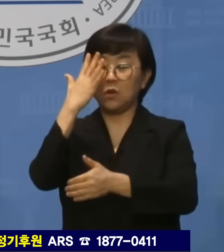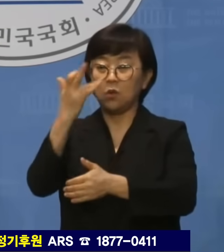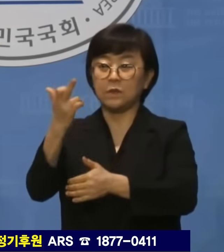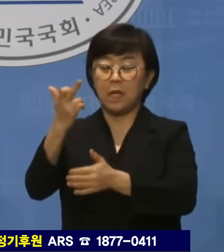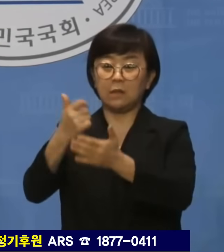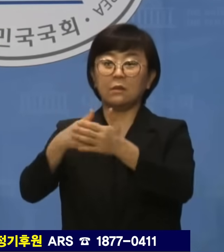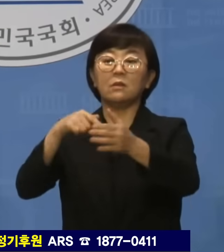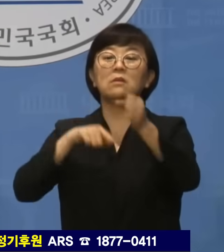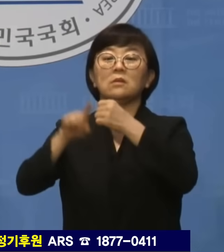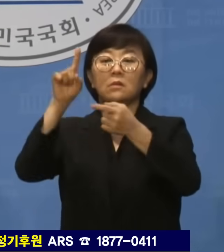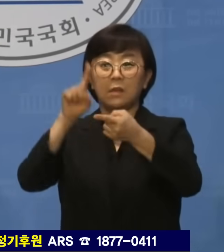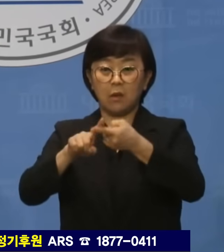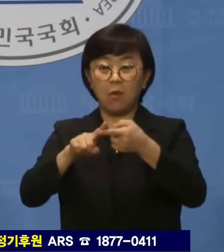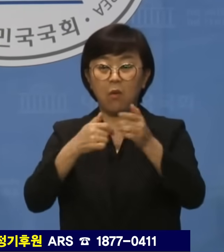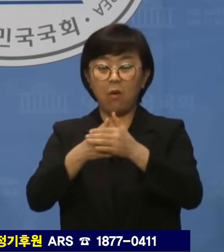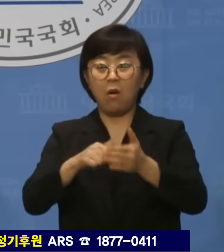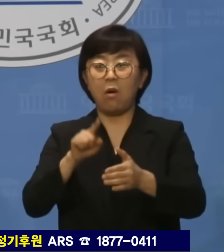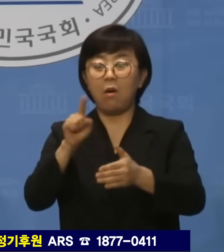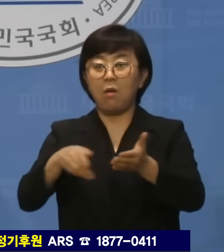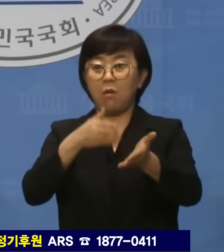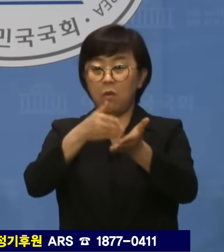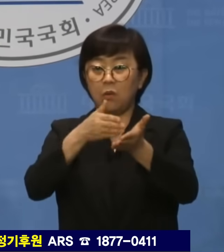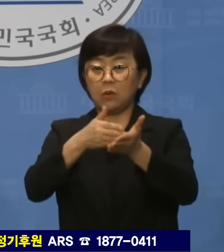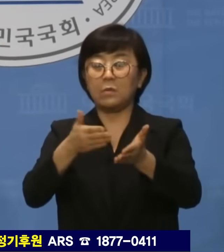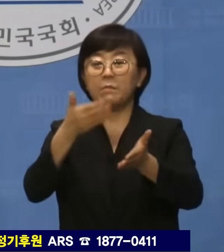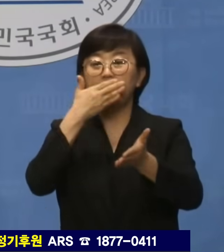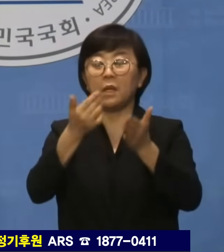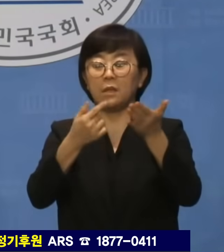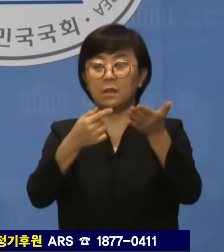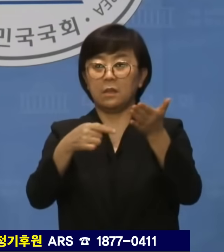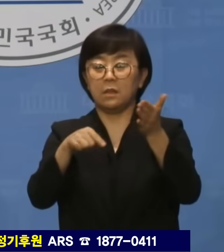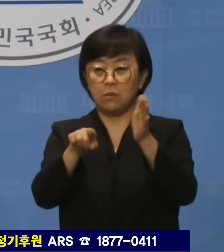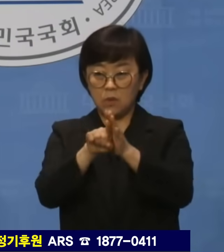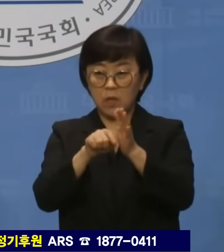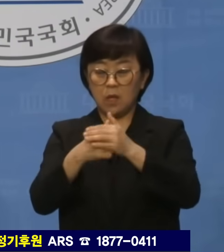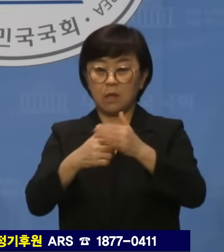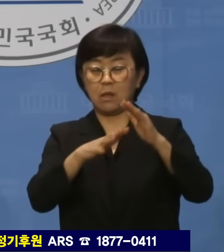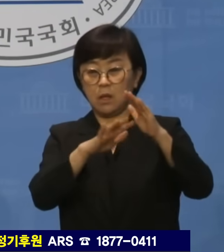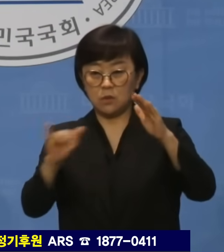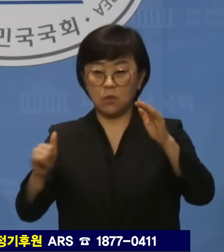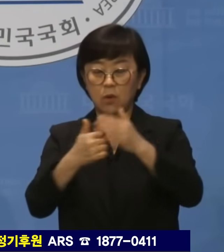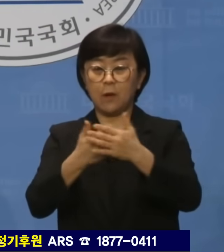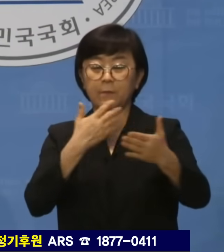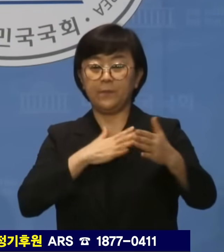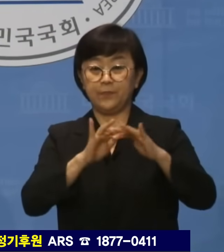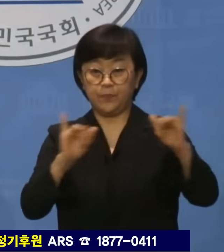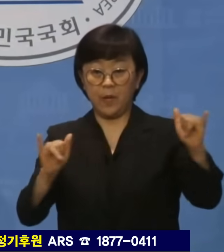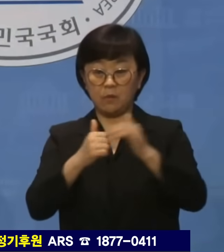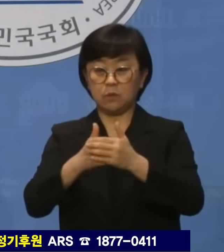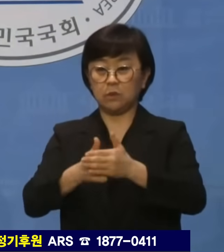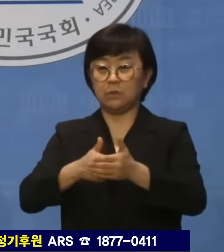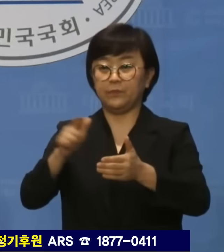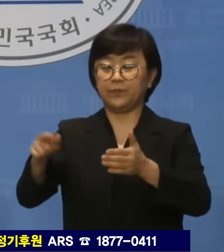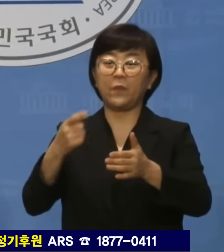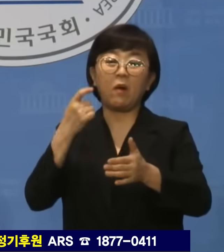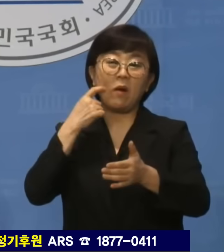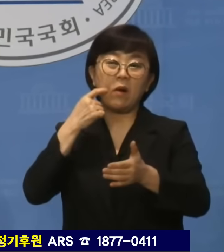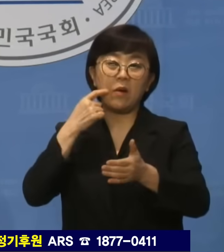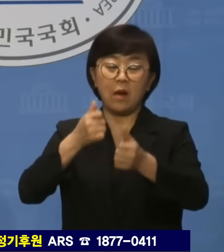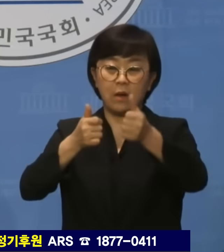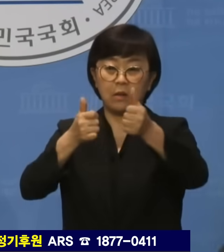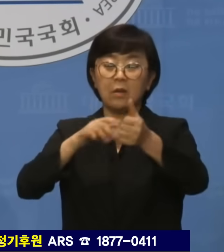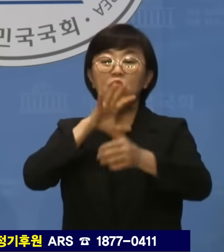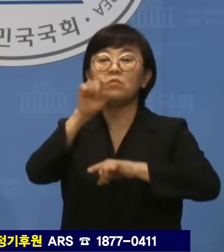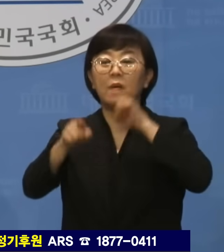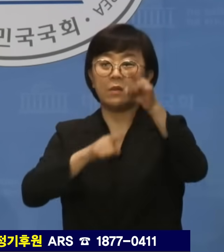뜻대로 언론의 재갈을 물리기 위해 가족과 지인을 동원한 청부민원을 제기하고 셀프